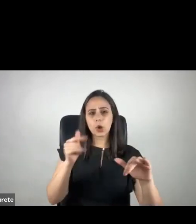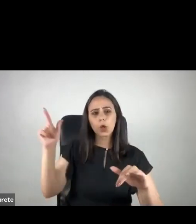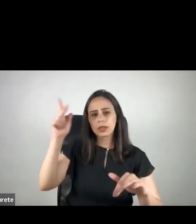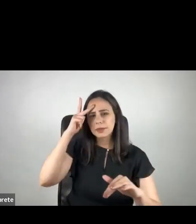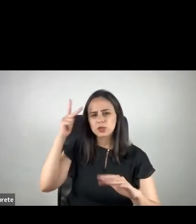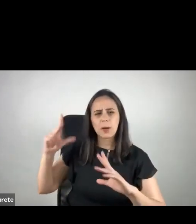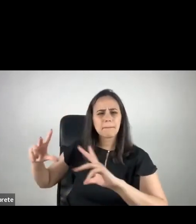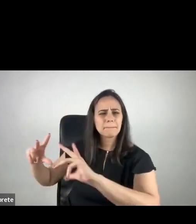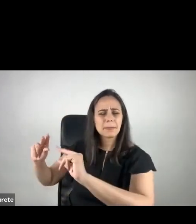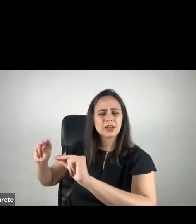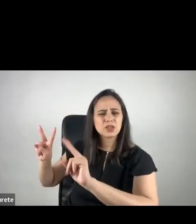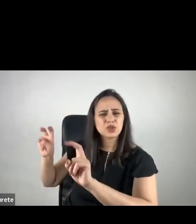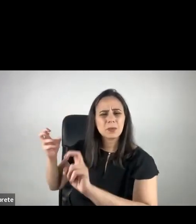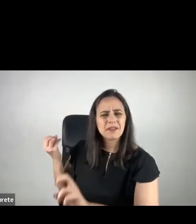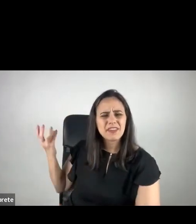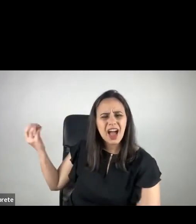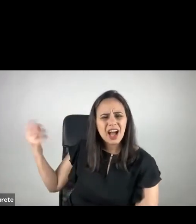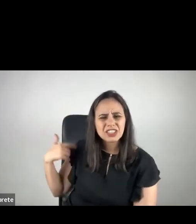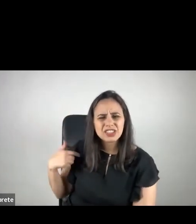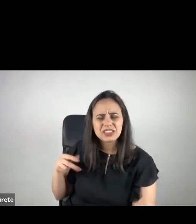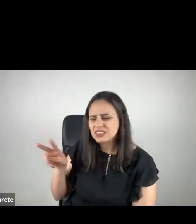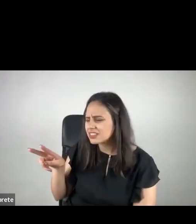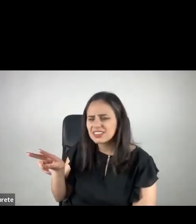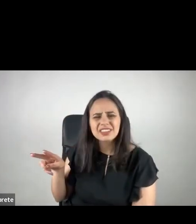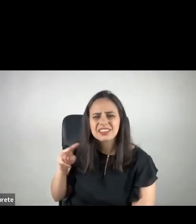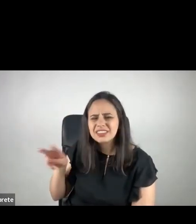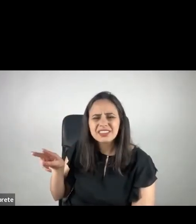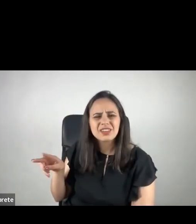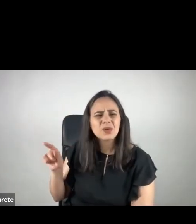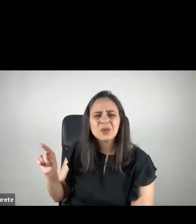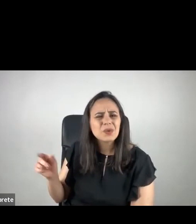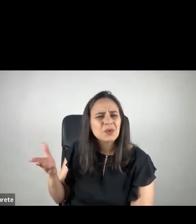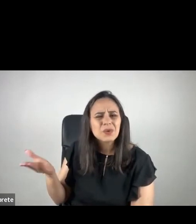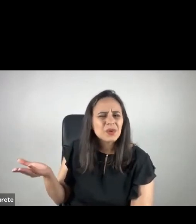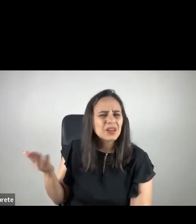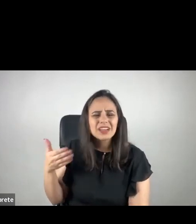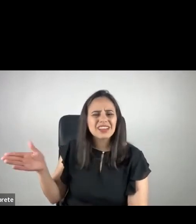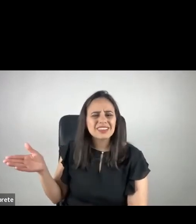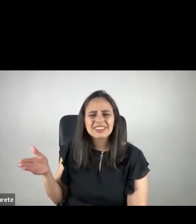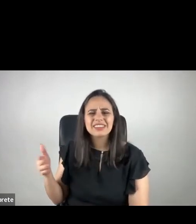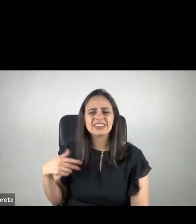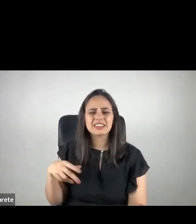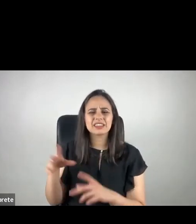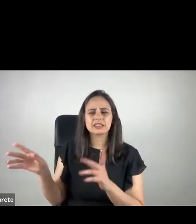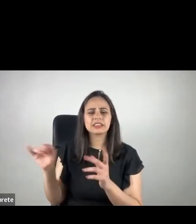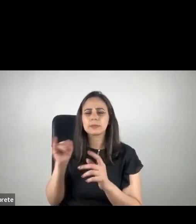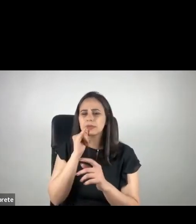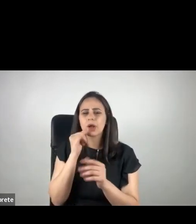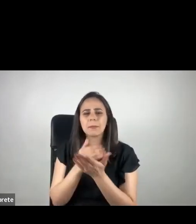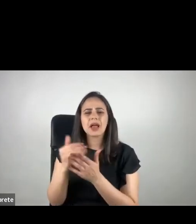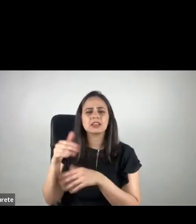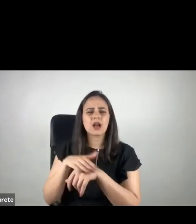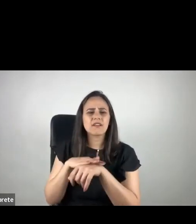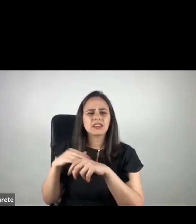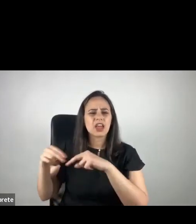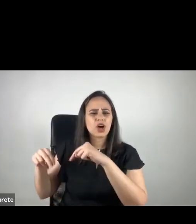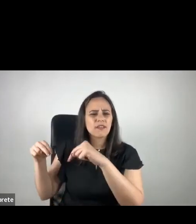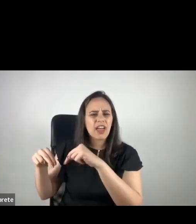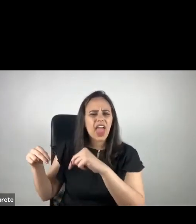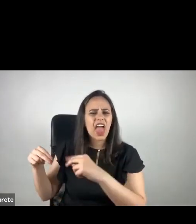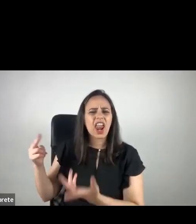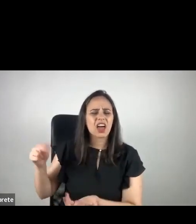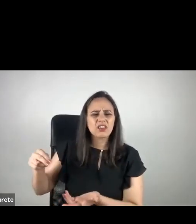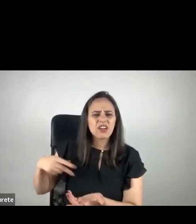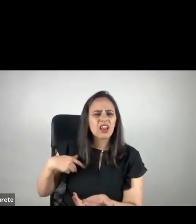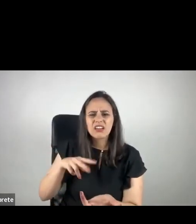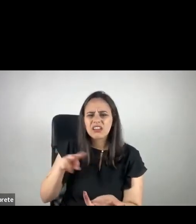já vou começar a perder se a Natália puxar assunto de novela, eu vou ficar, vai estar um momento que